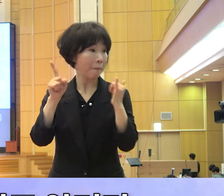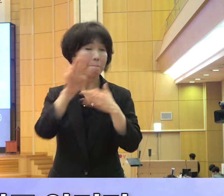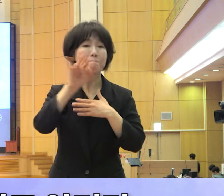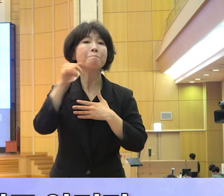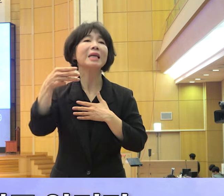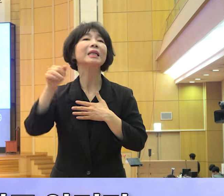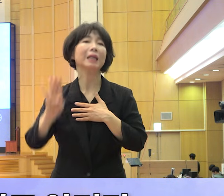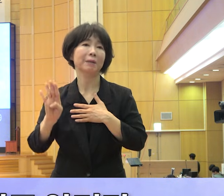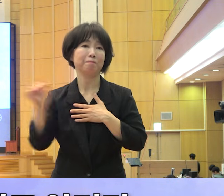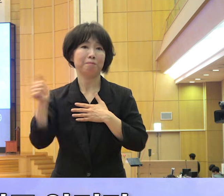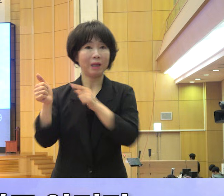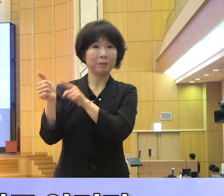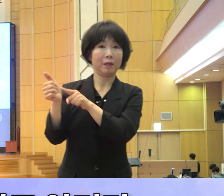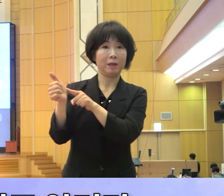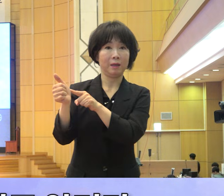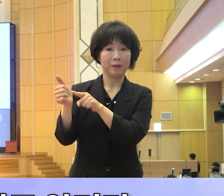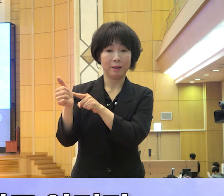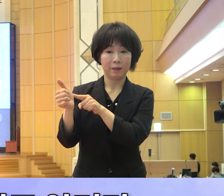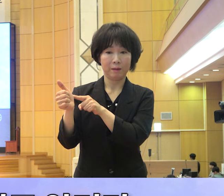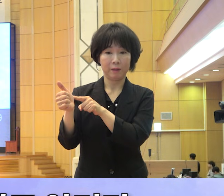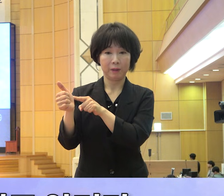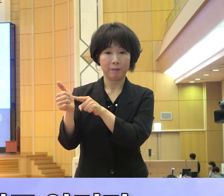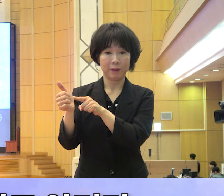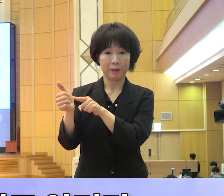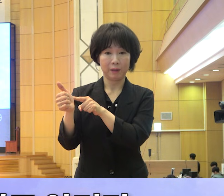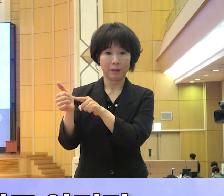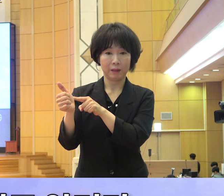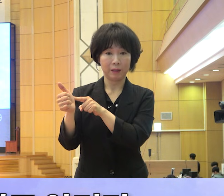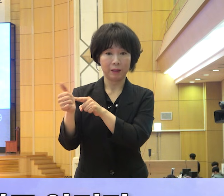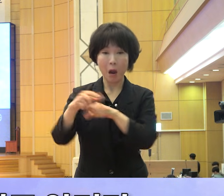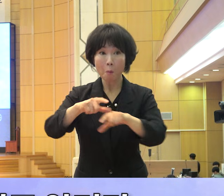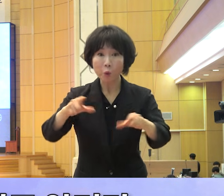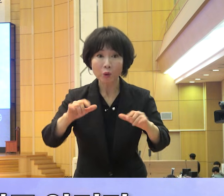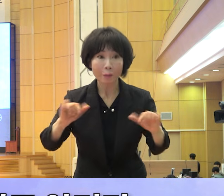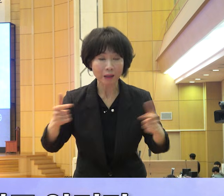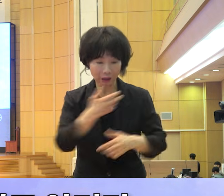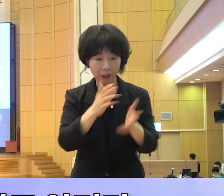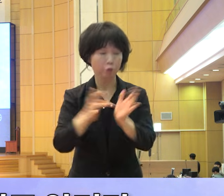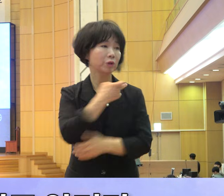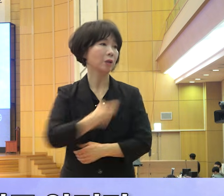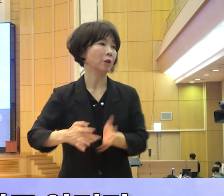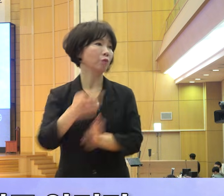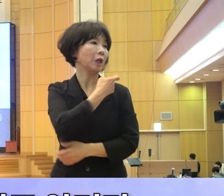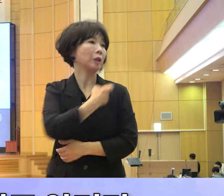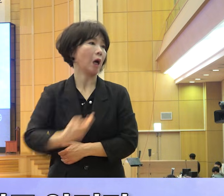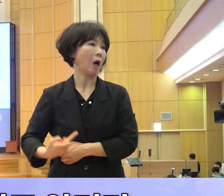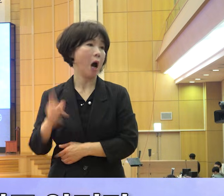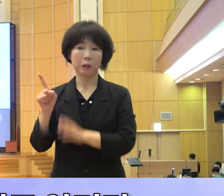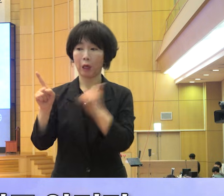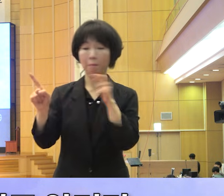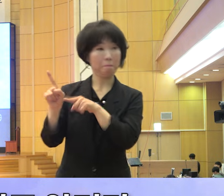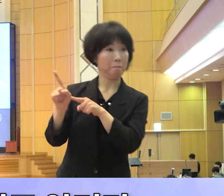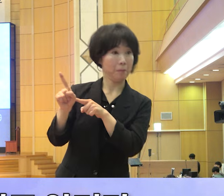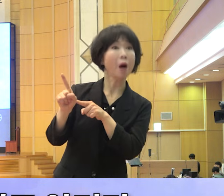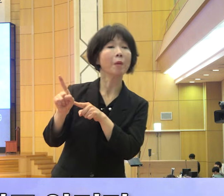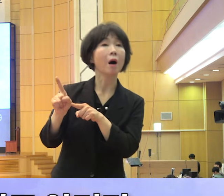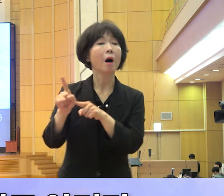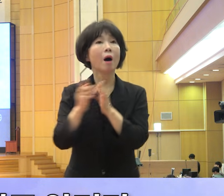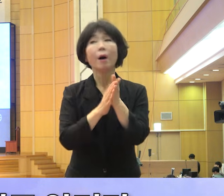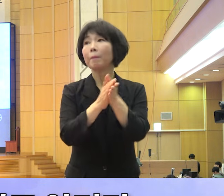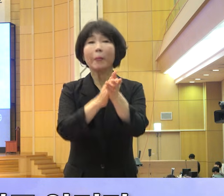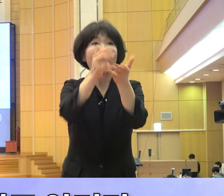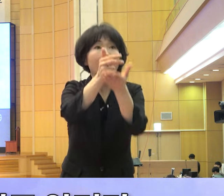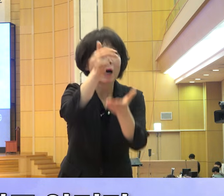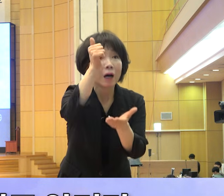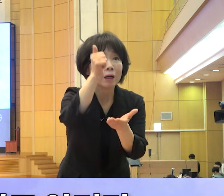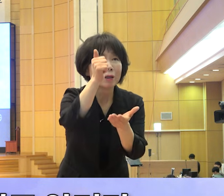한 사람인 빌립을 말하는 겁니다. 일반 평신도가 아니에요. 빌립이 이르되 주여 아버지를